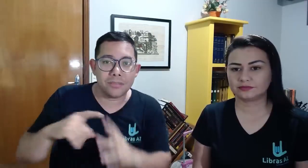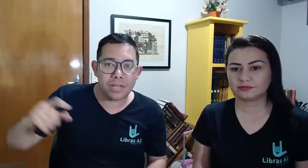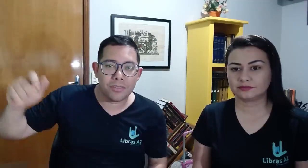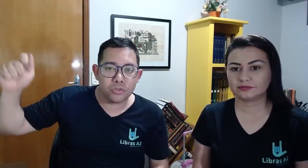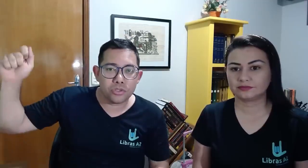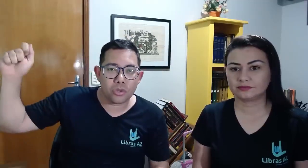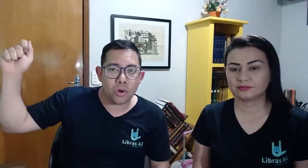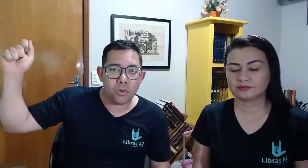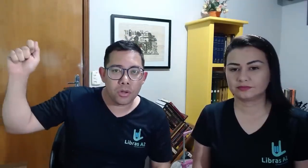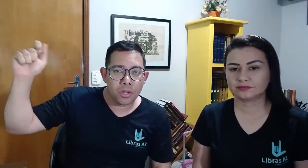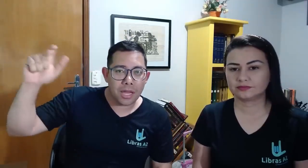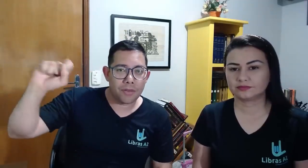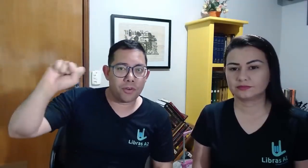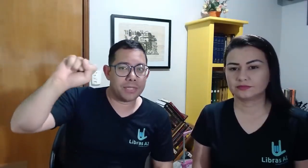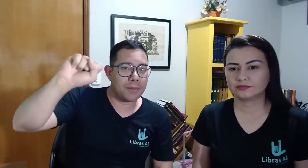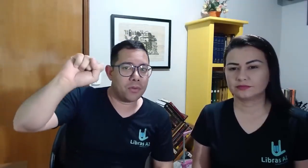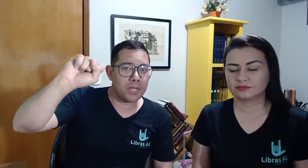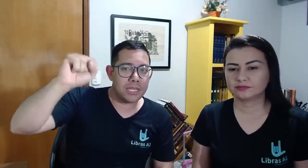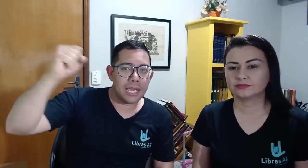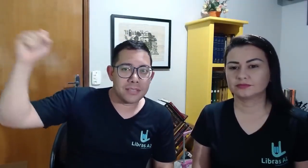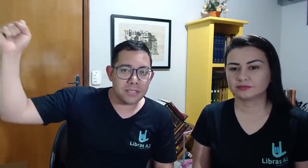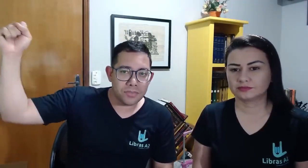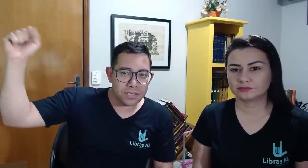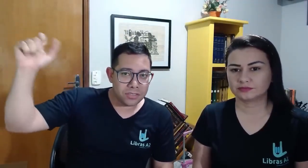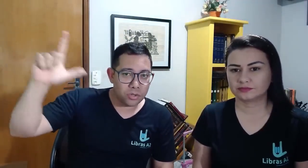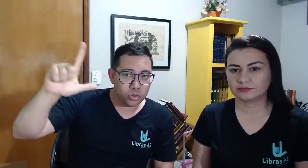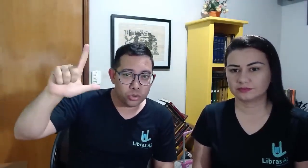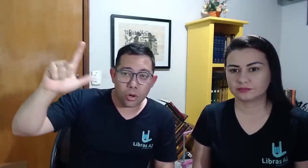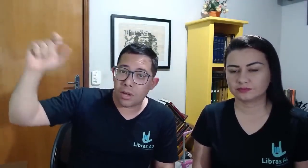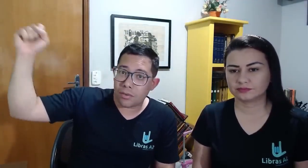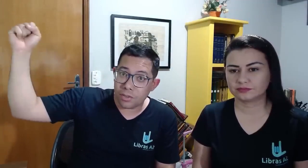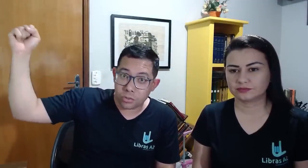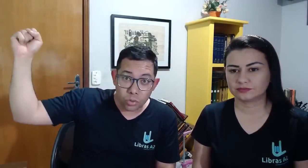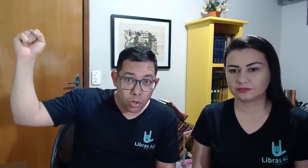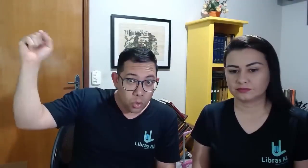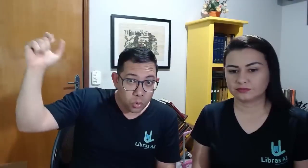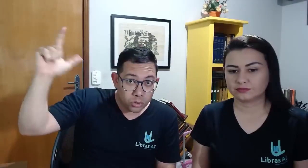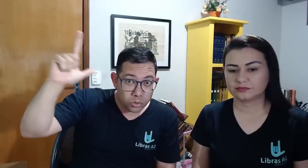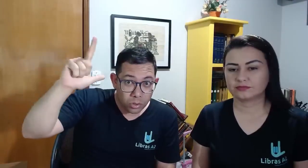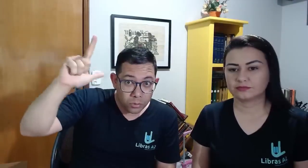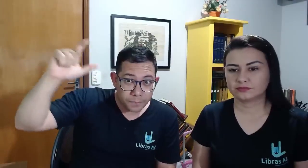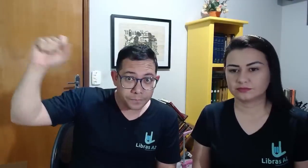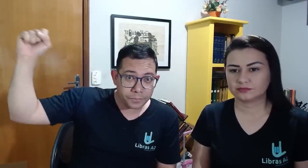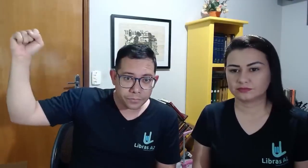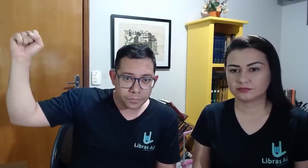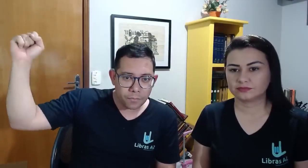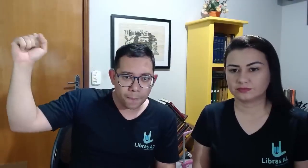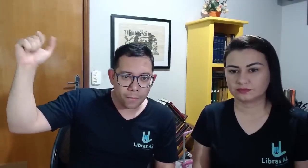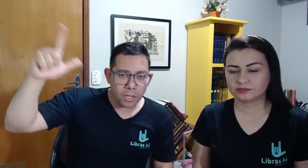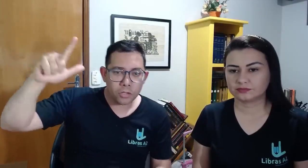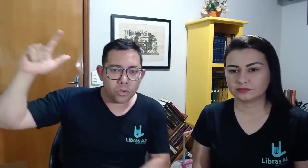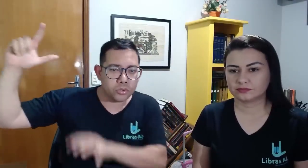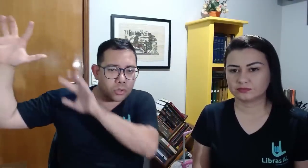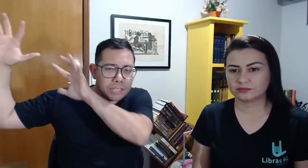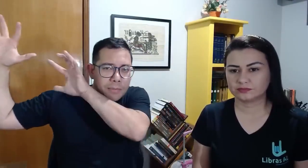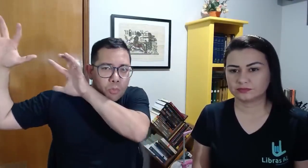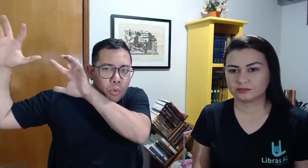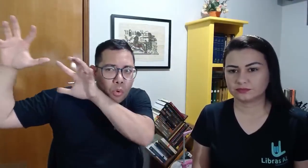ela fez o sol, a forma da mão, né, em S, e faz assim, ó, o sol, ela fez o sol, ok? Então o sol tava